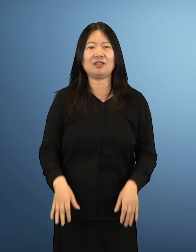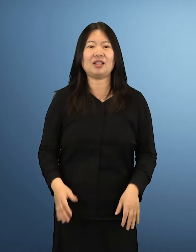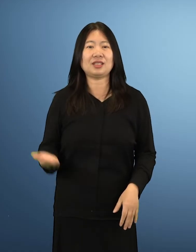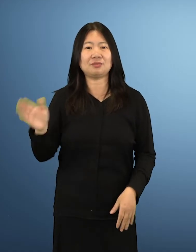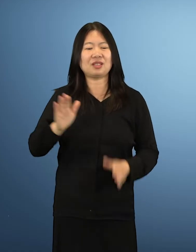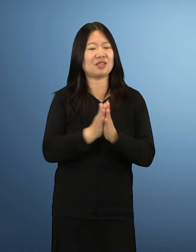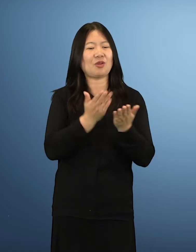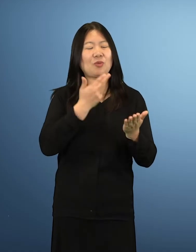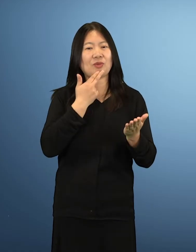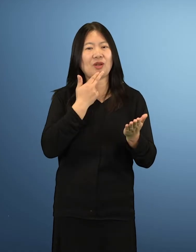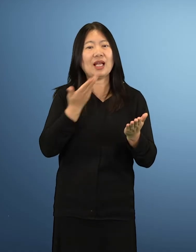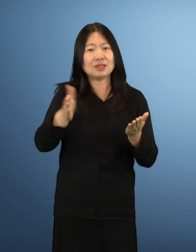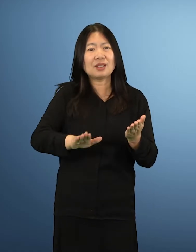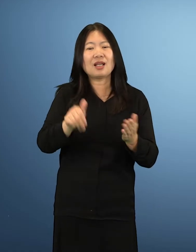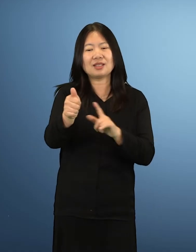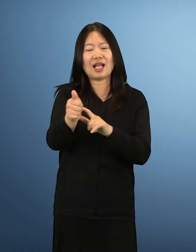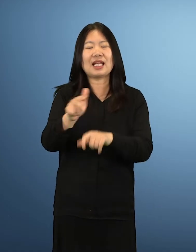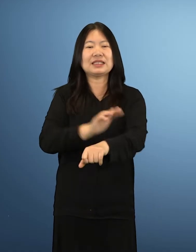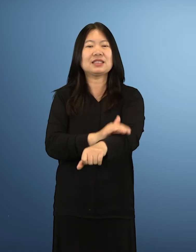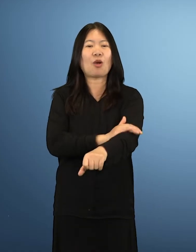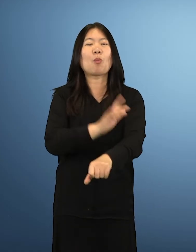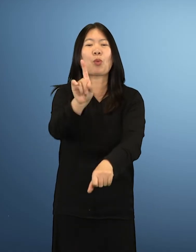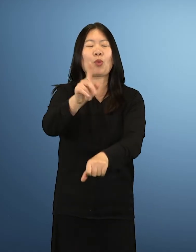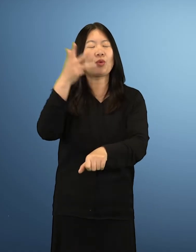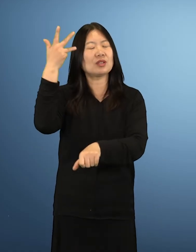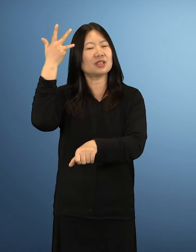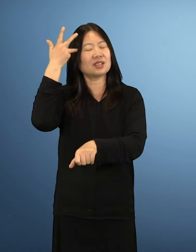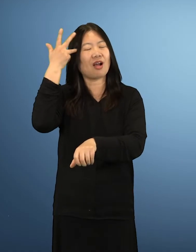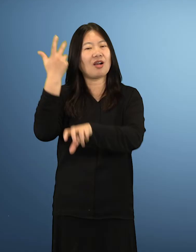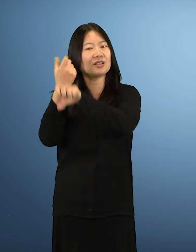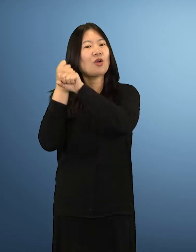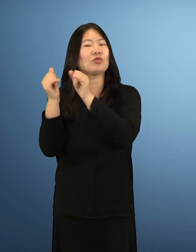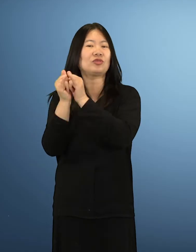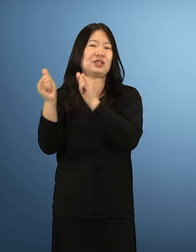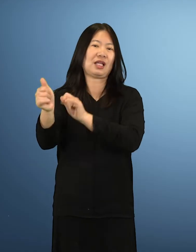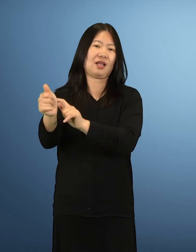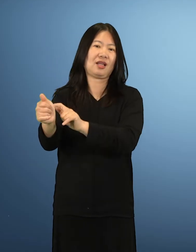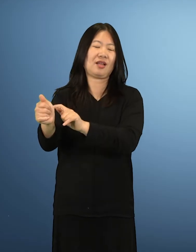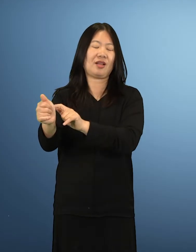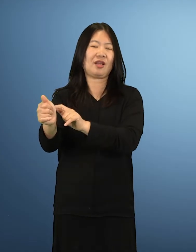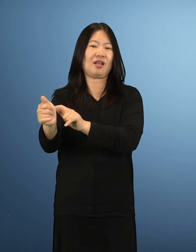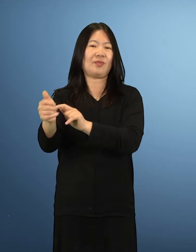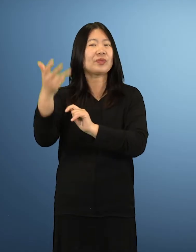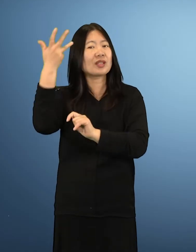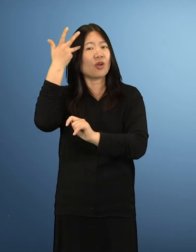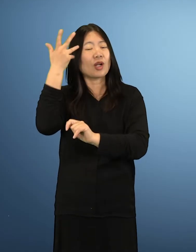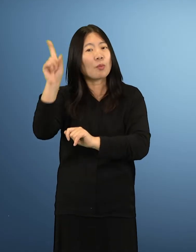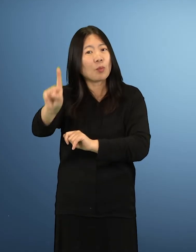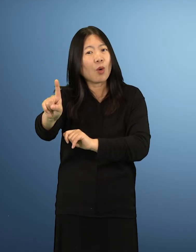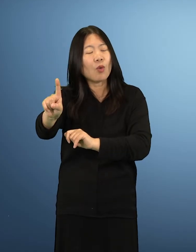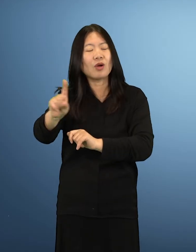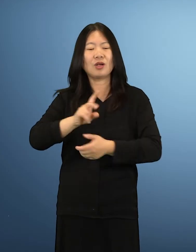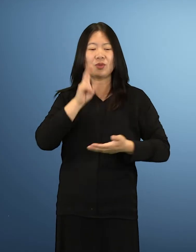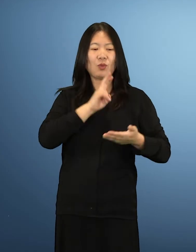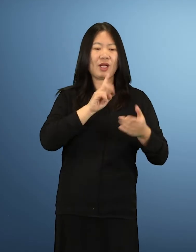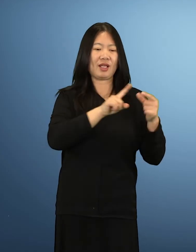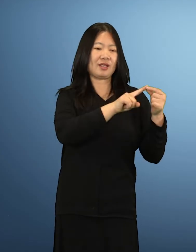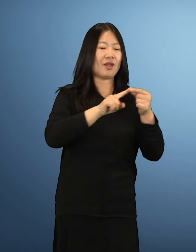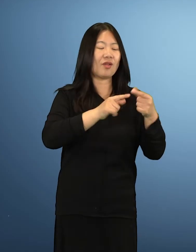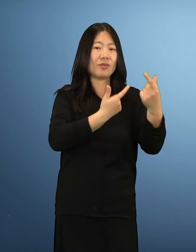그는 결국 철학자입니다. 철학자. 철학이 뭐예요? 결국 철학은 이